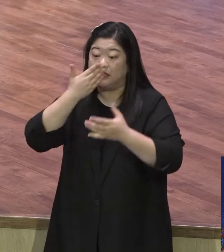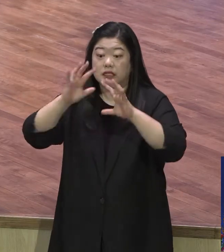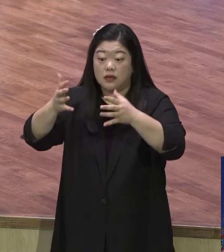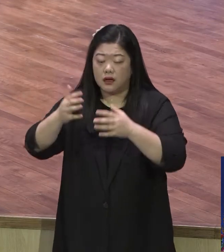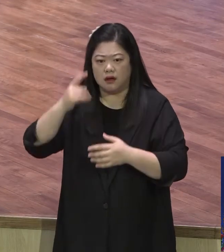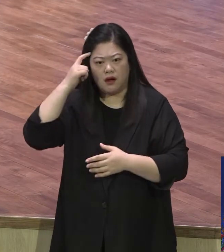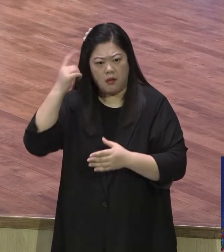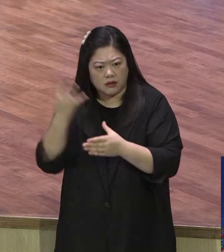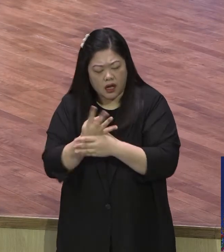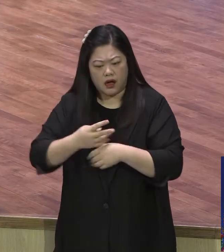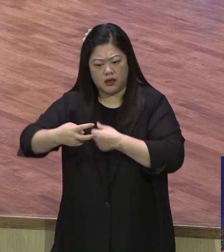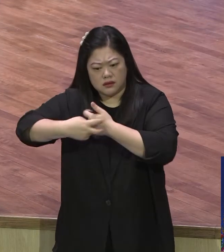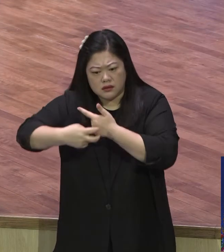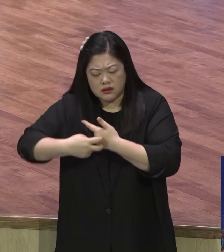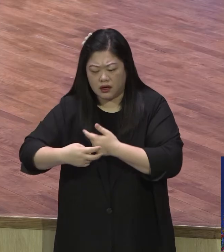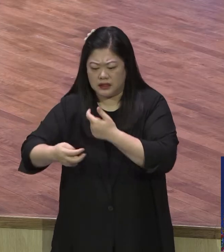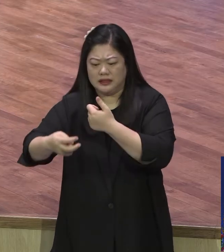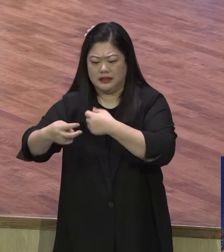어부요